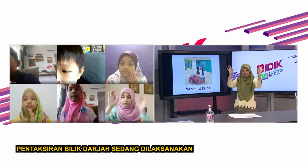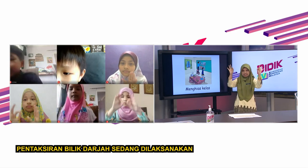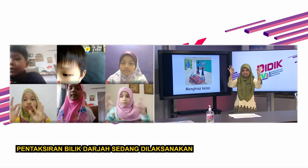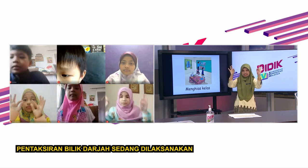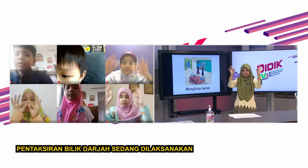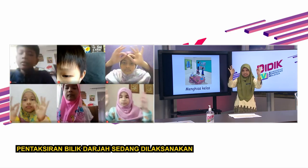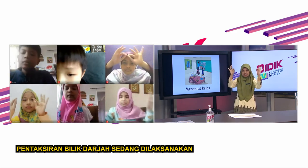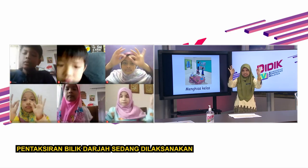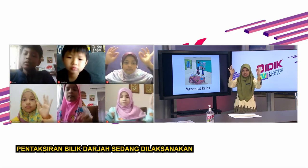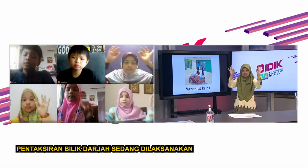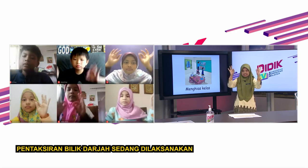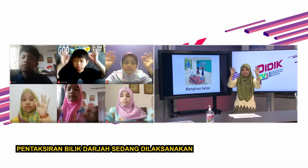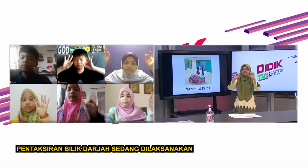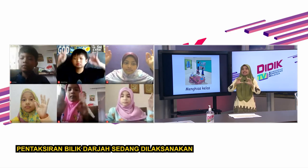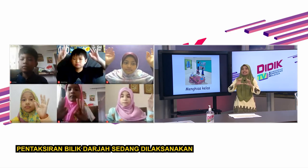Menghias